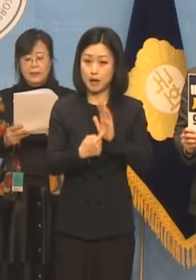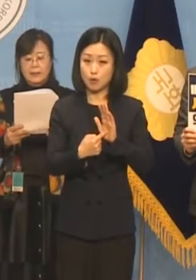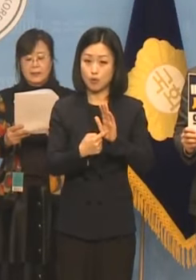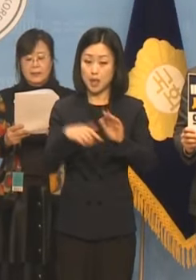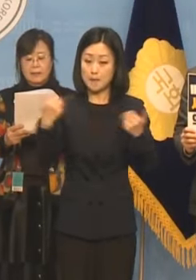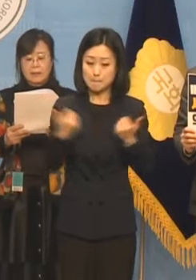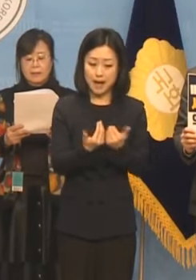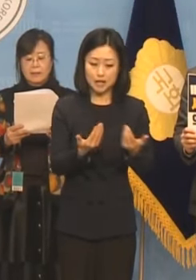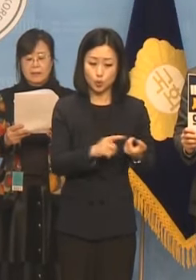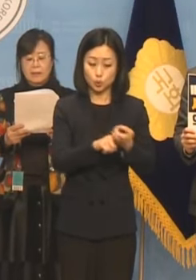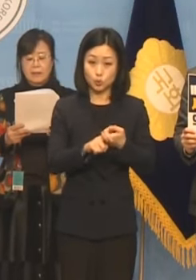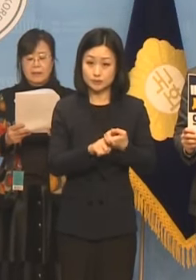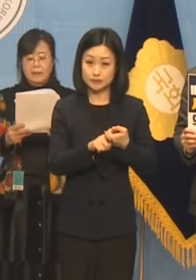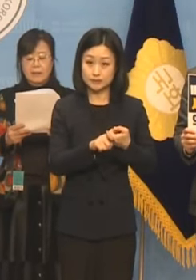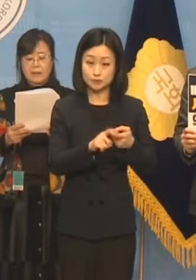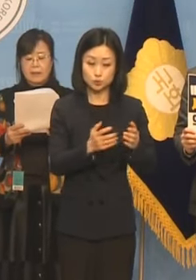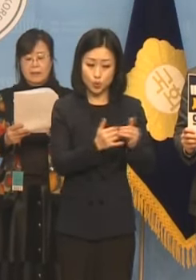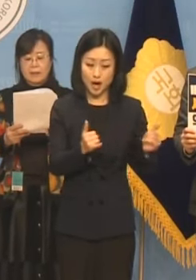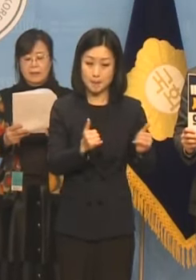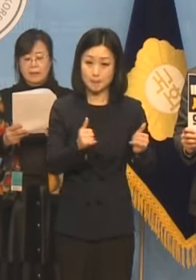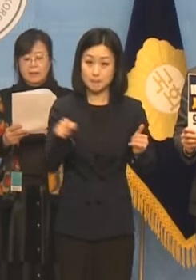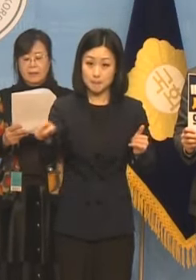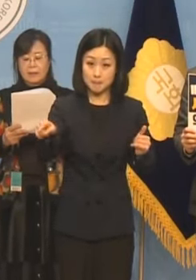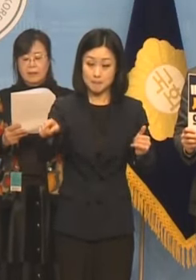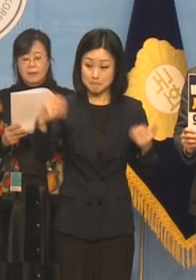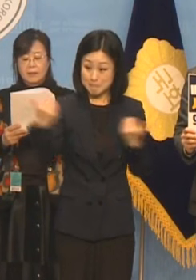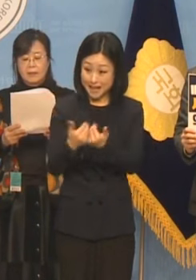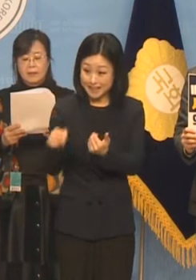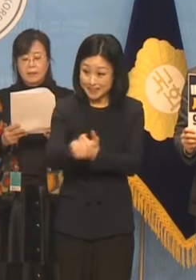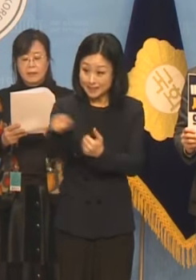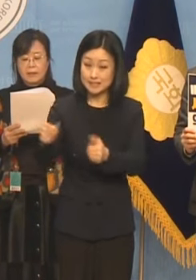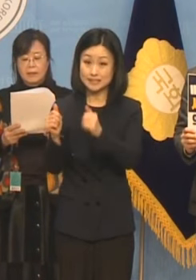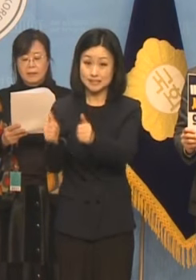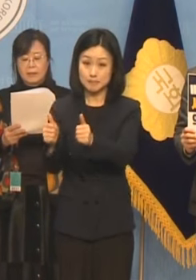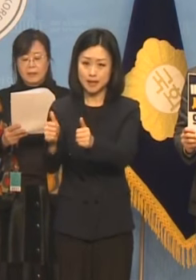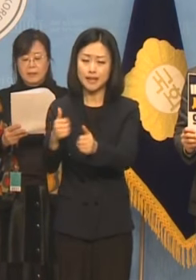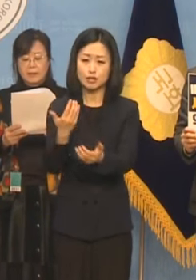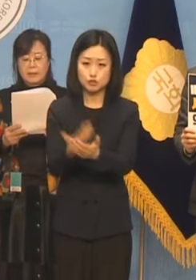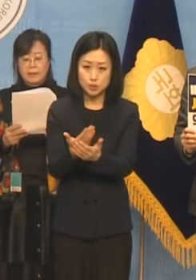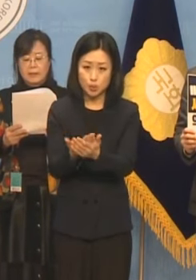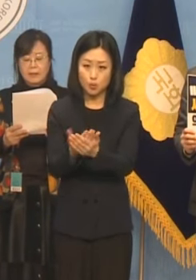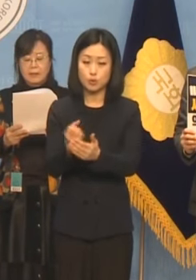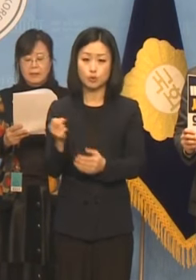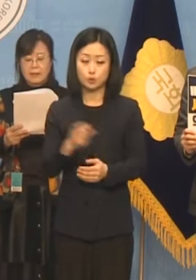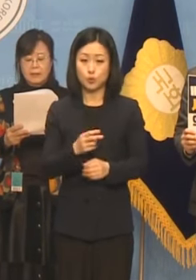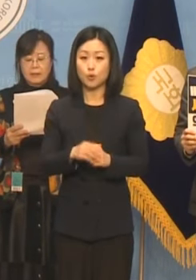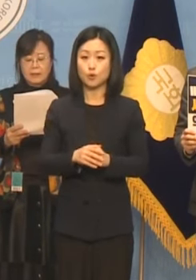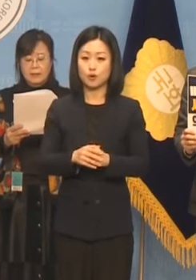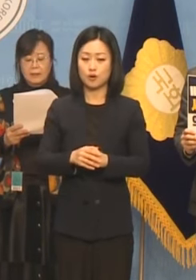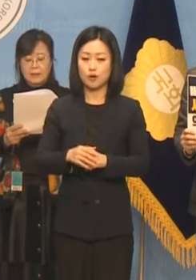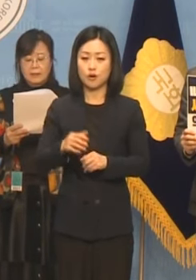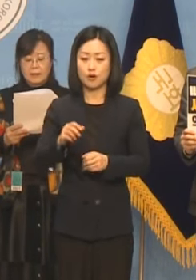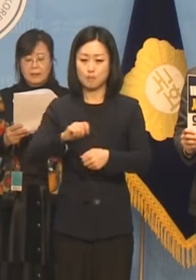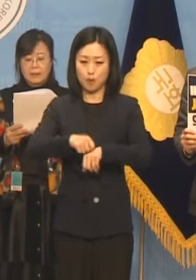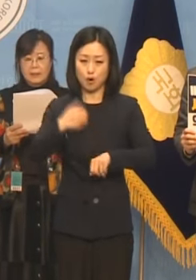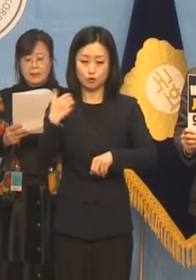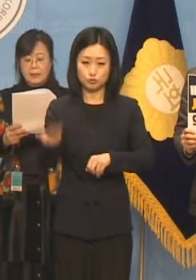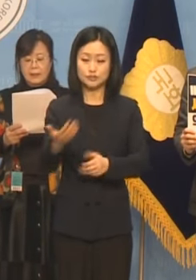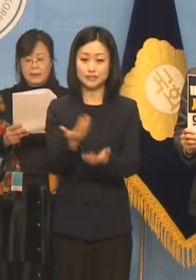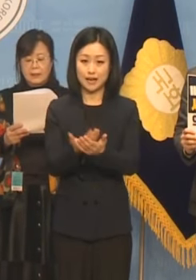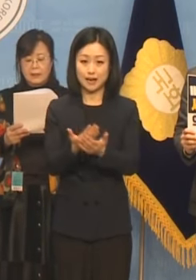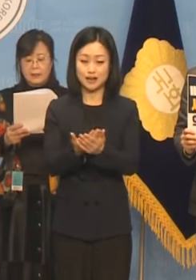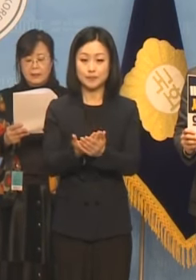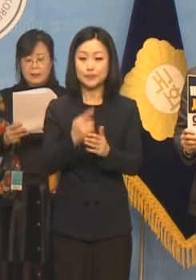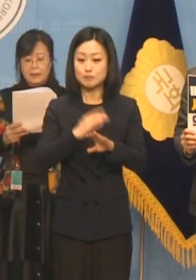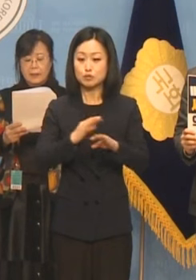반노동정권 심판과 의료사태 해결을 위해 최선을 다할 것을 국민들께 약속드립니다. 2024년 4월 1일